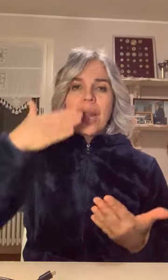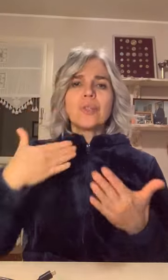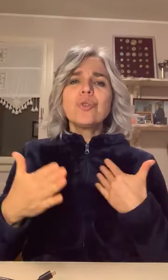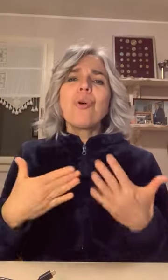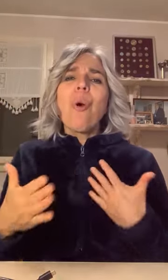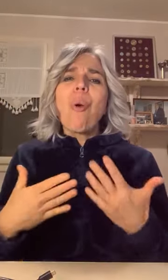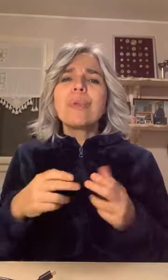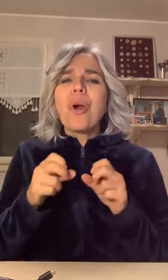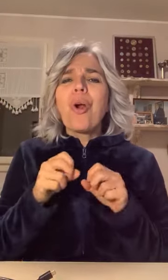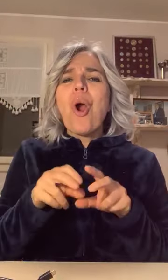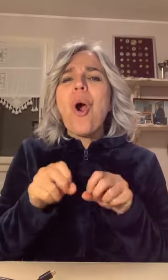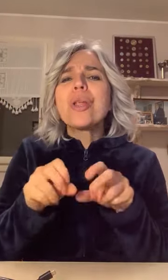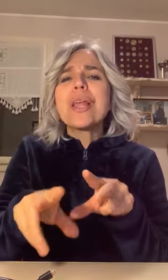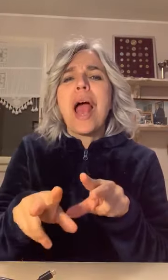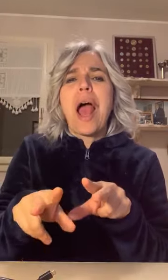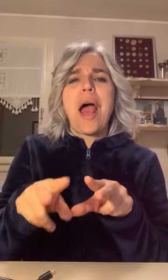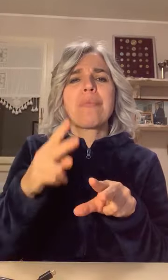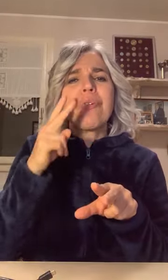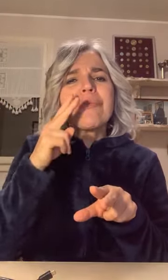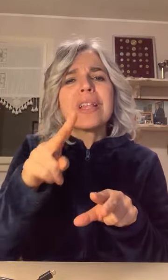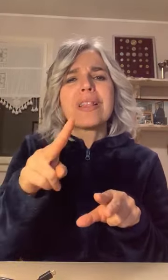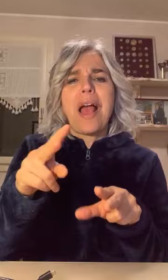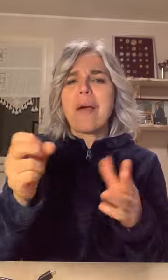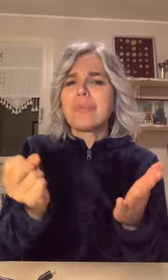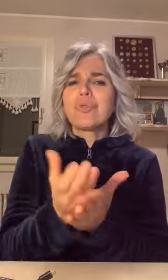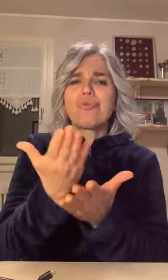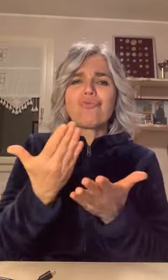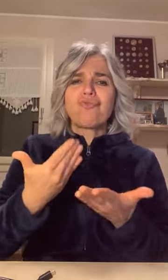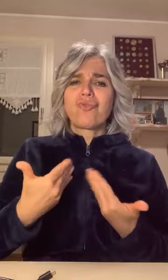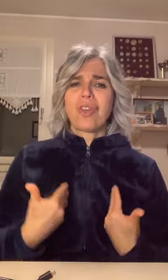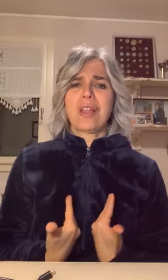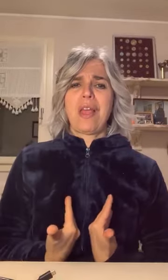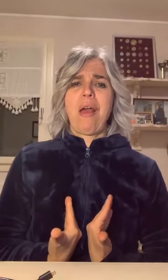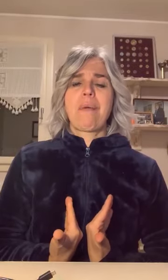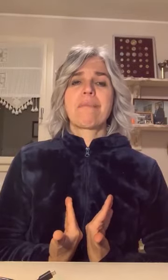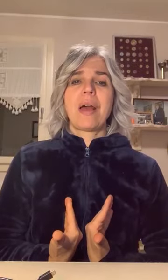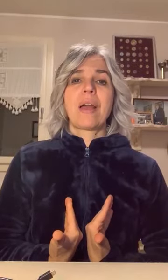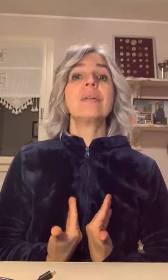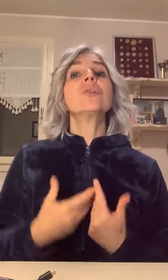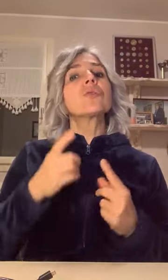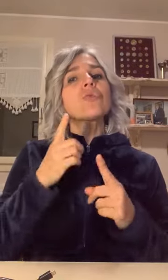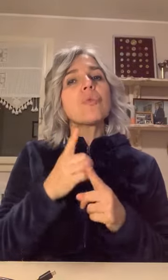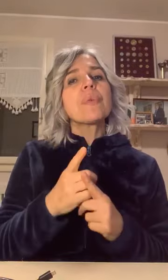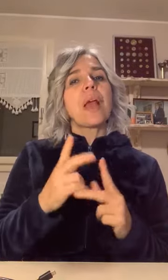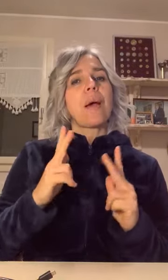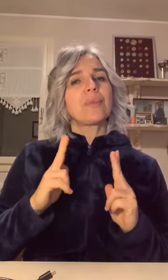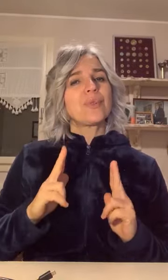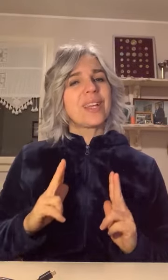abbiamo panico, paura. No, dobbiamo stare tranquilli, dobbiamo sapere, specialmente per